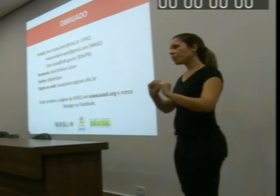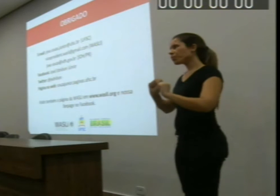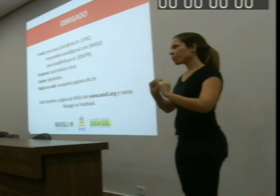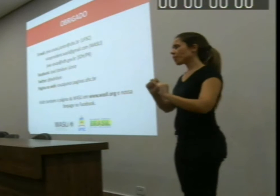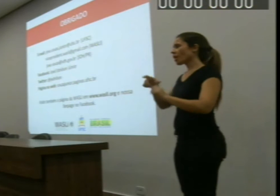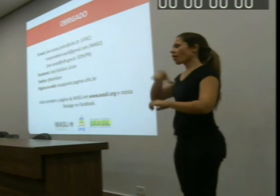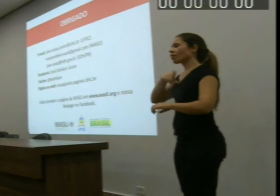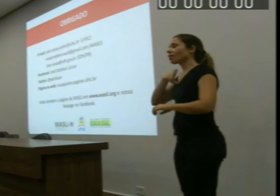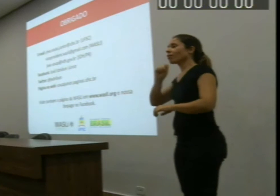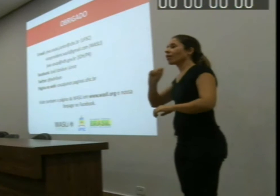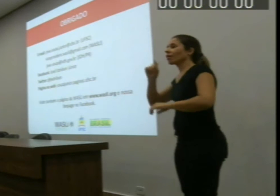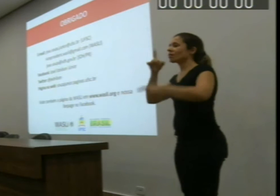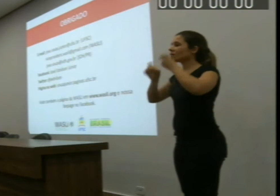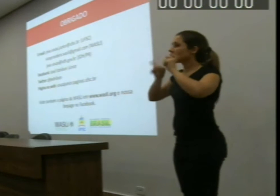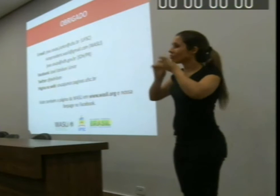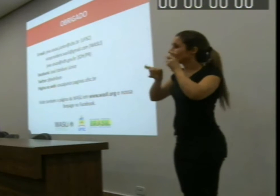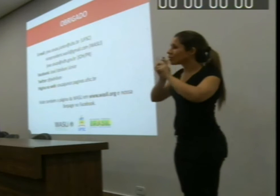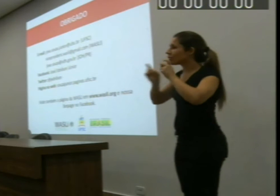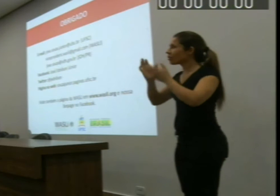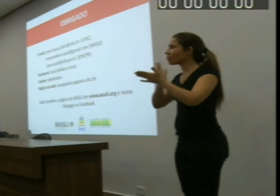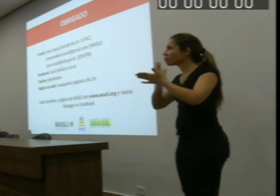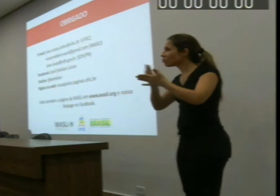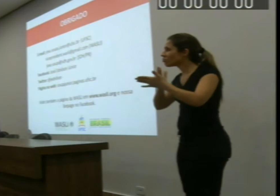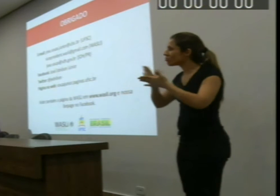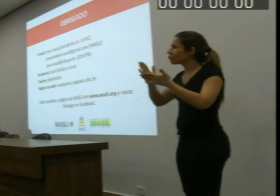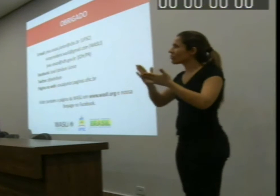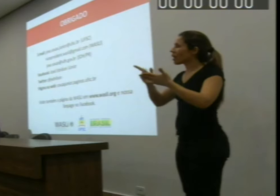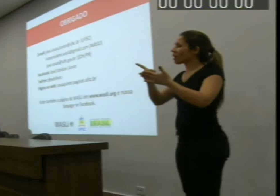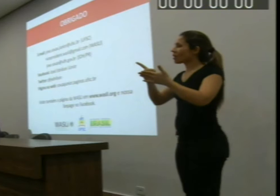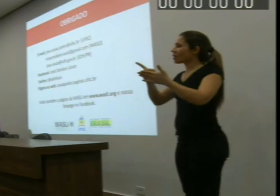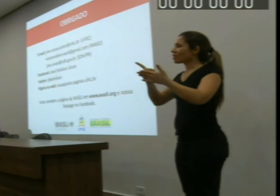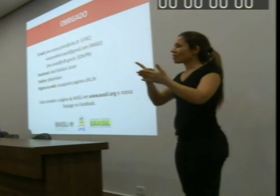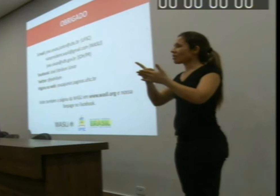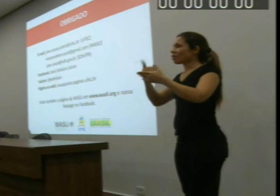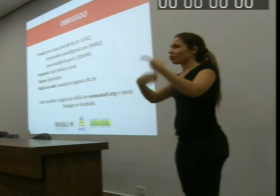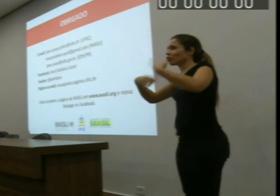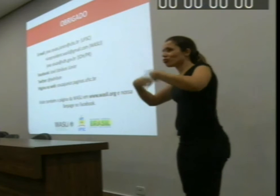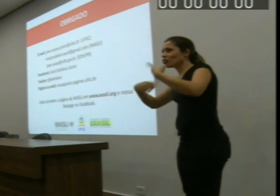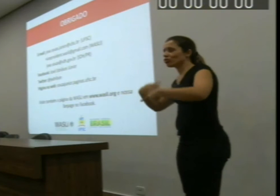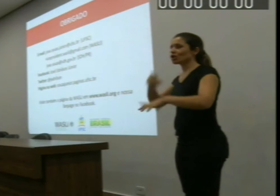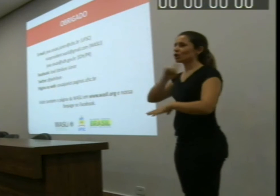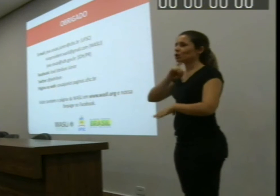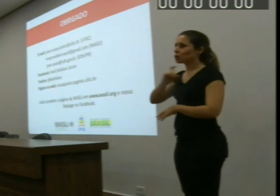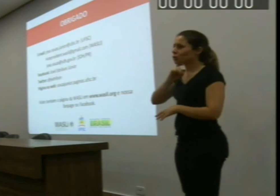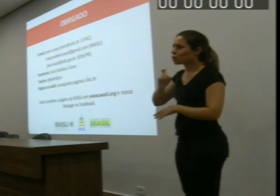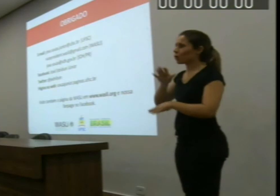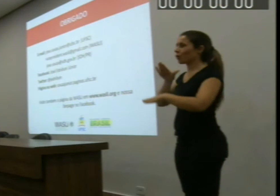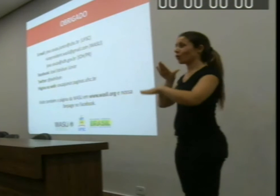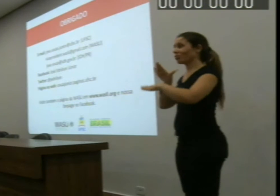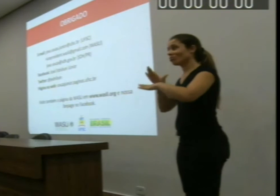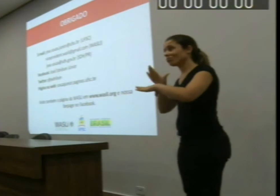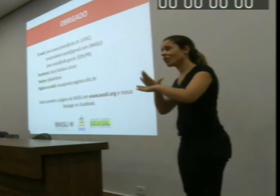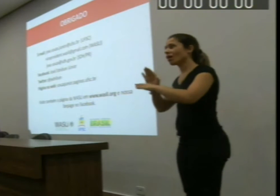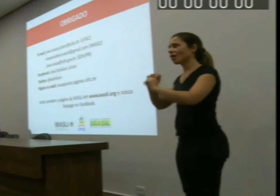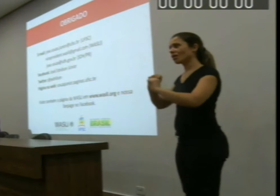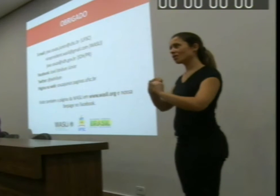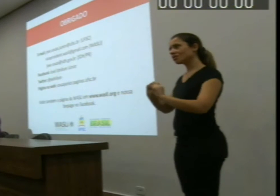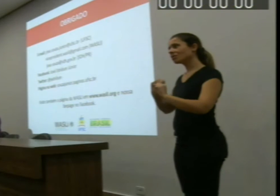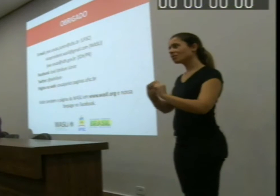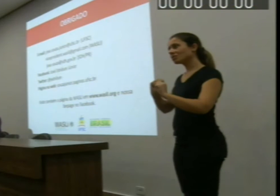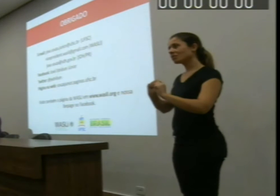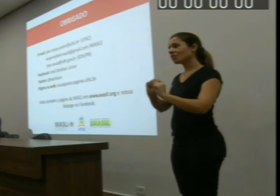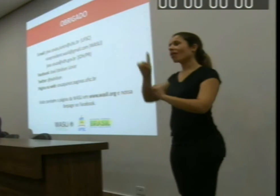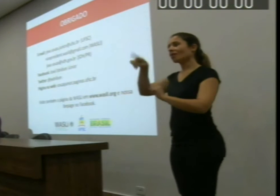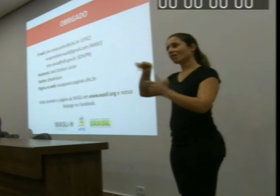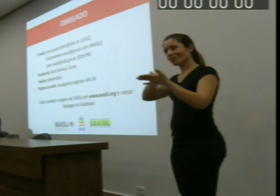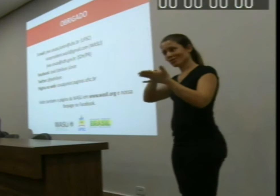um uma reunião de vez em quando para você socializar as dúvidas e poder te ajudar né então o apadrinhamento não significa também ter uma pessoa